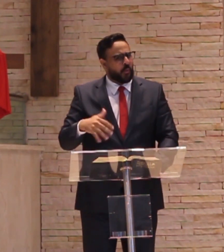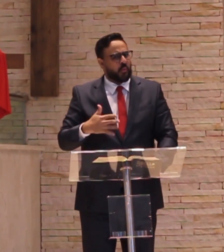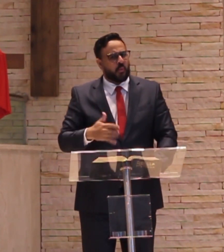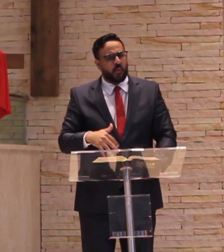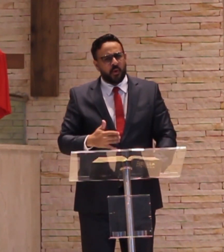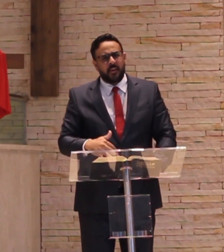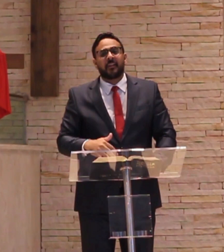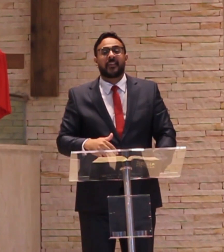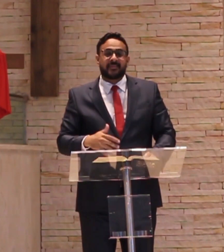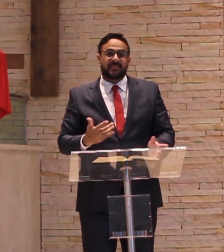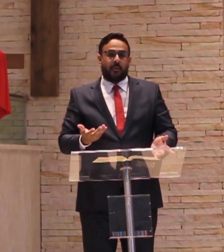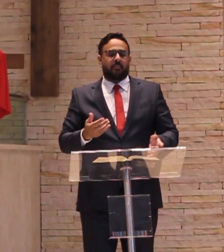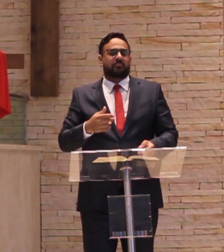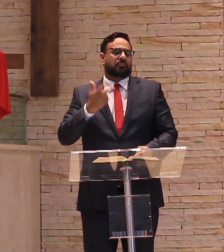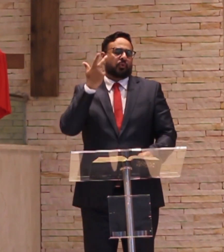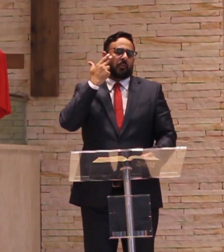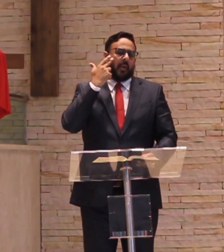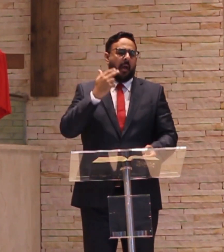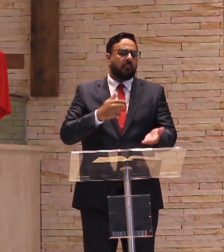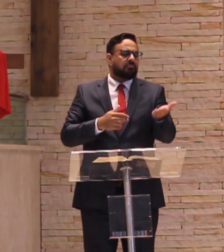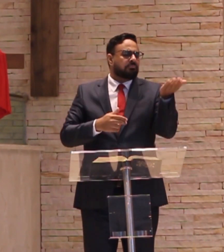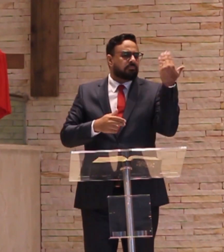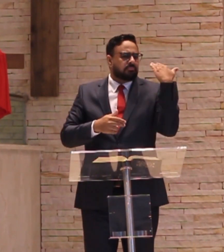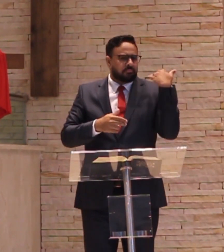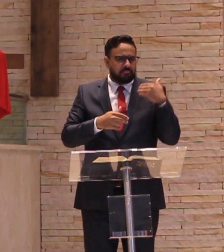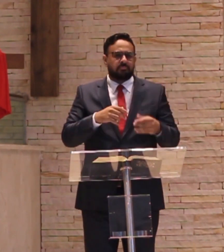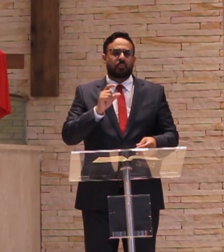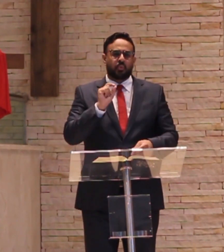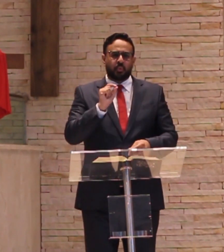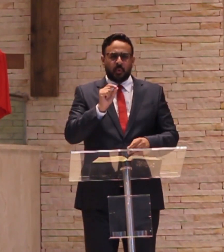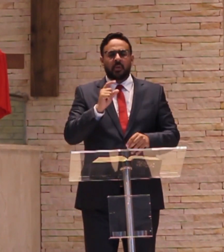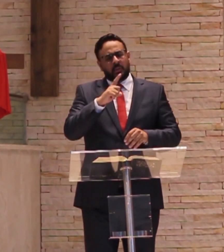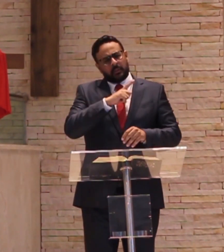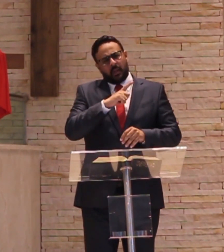no madeiro. Vocês percebem que